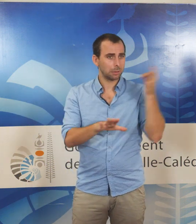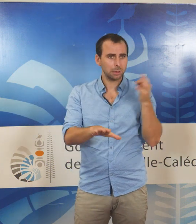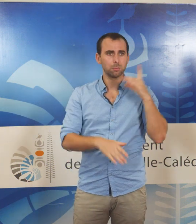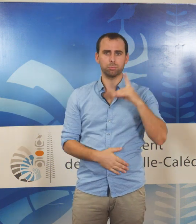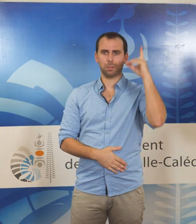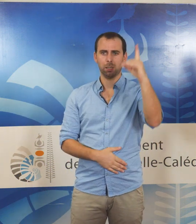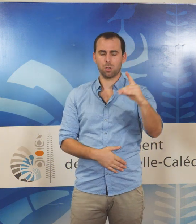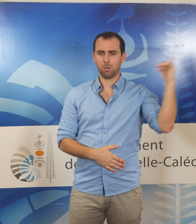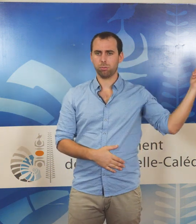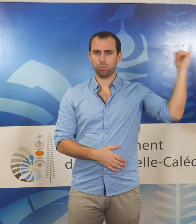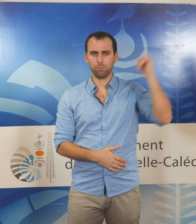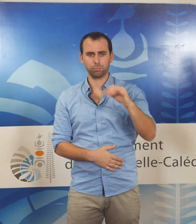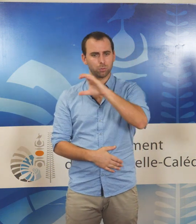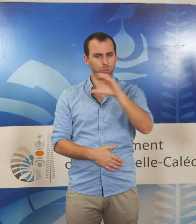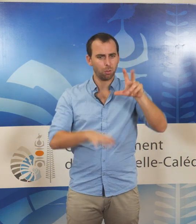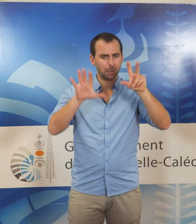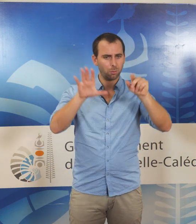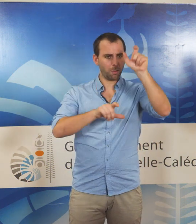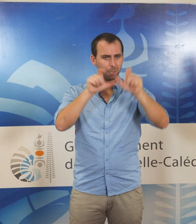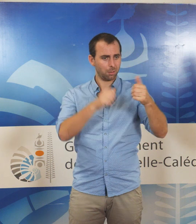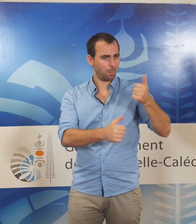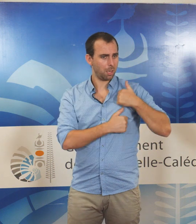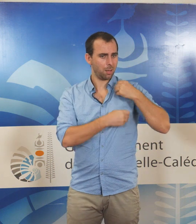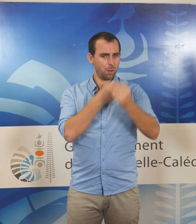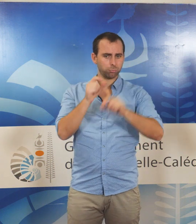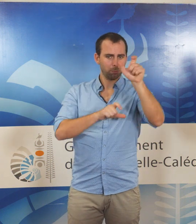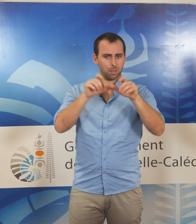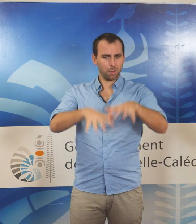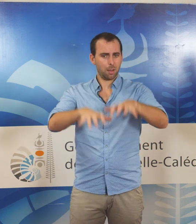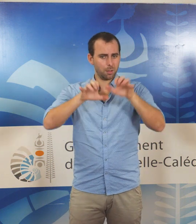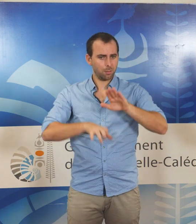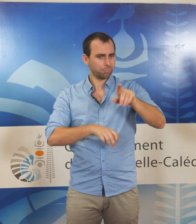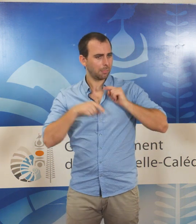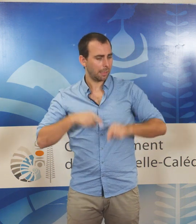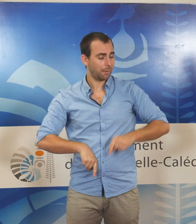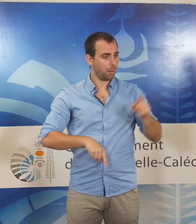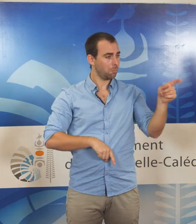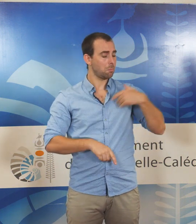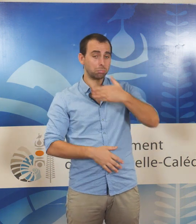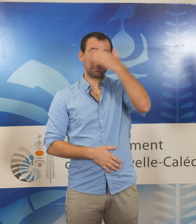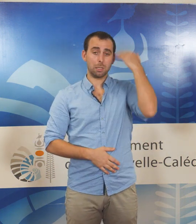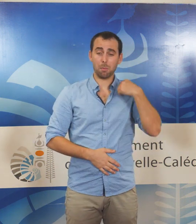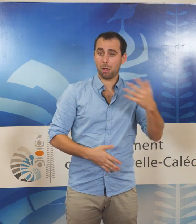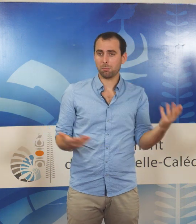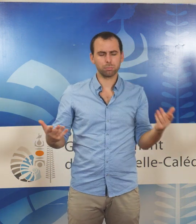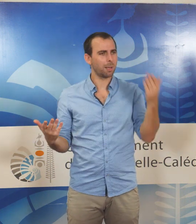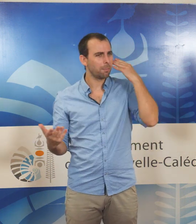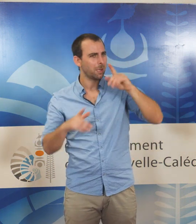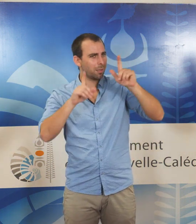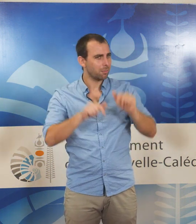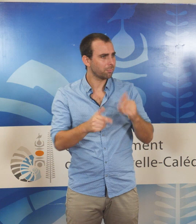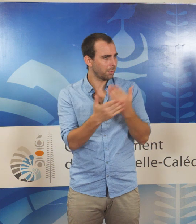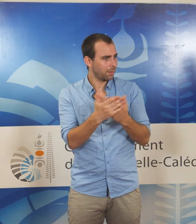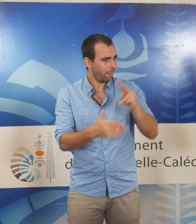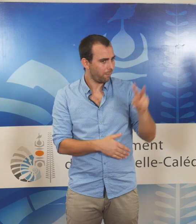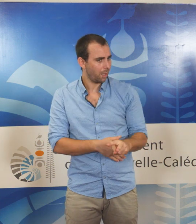de 180 personnes, de 180 militaires et personnel administratif de l'État. Si c'était le cas, quelle serait la réaction du gouvernement ?